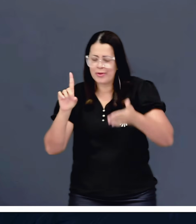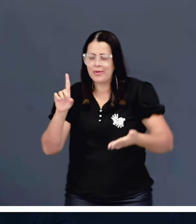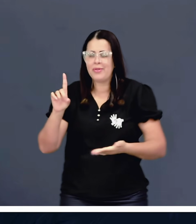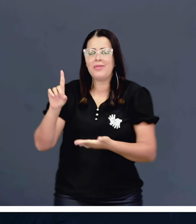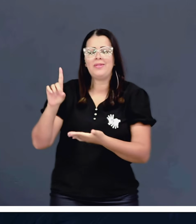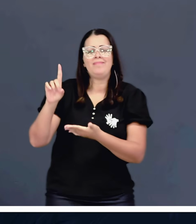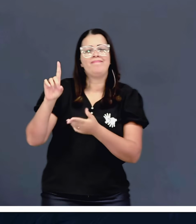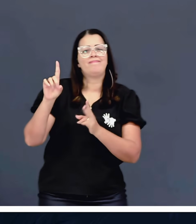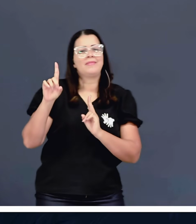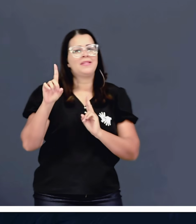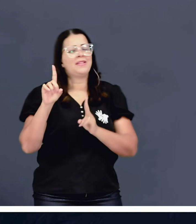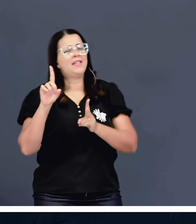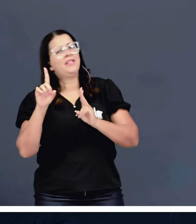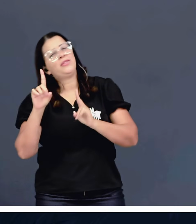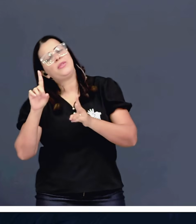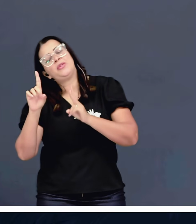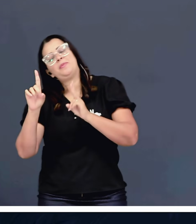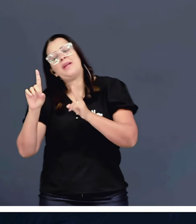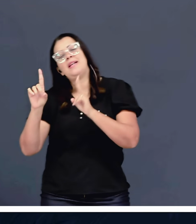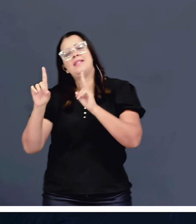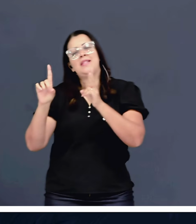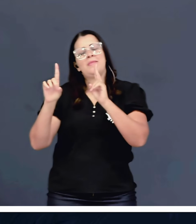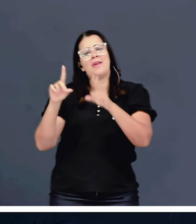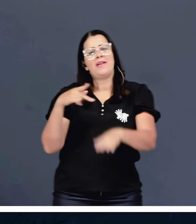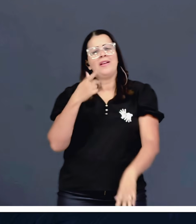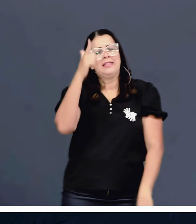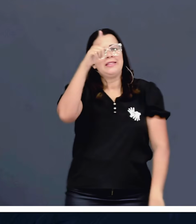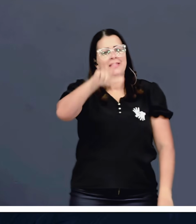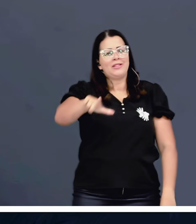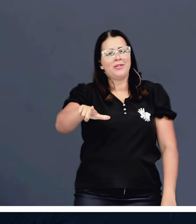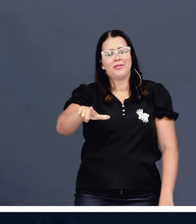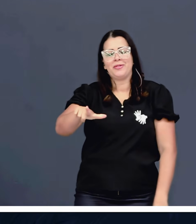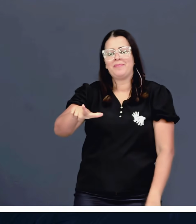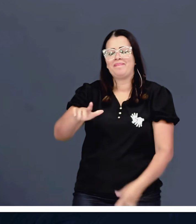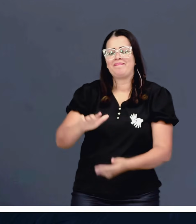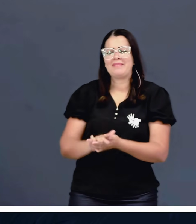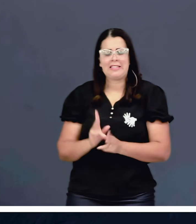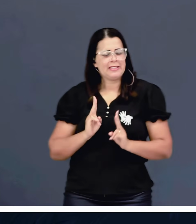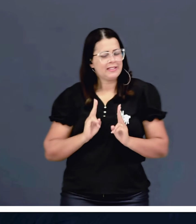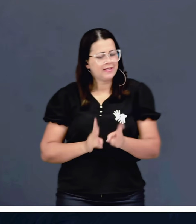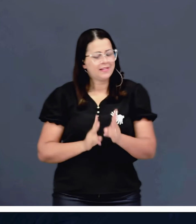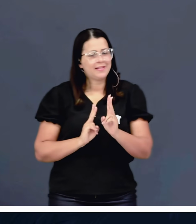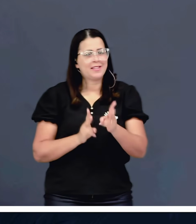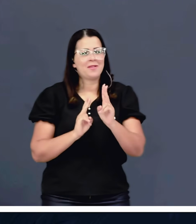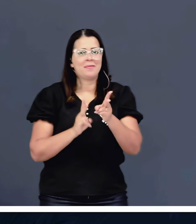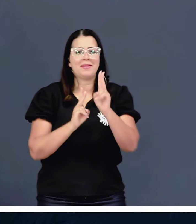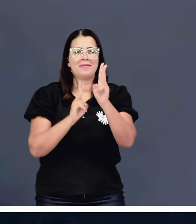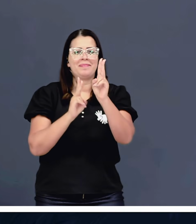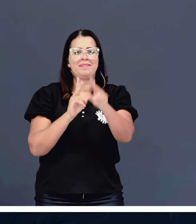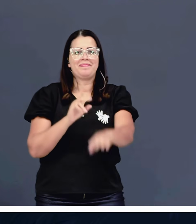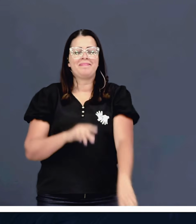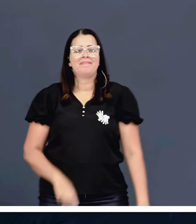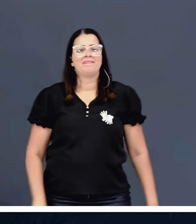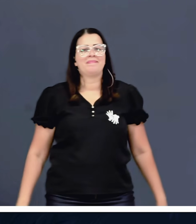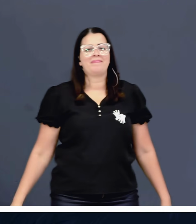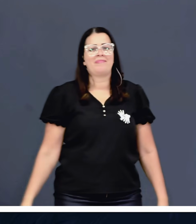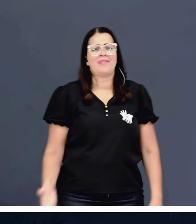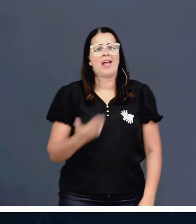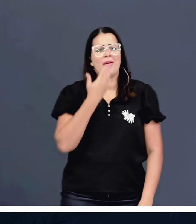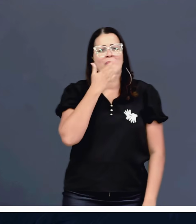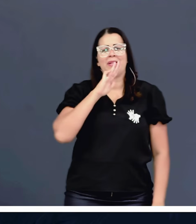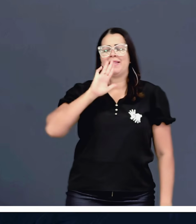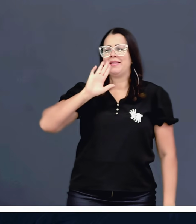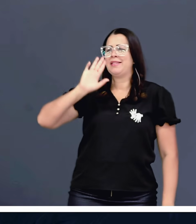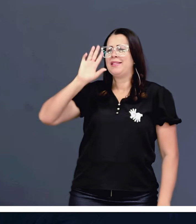Santo, santo. Diga isso mais uma vez, tu sempre serás. É nossa declaração